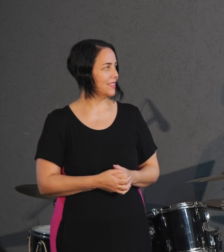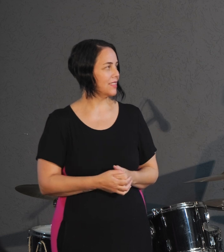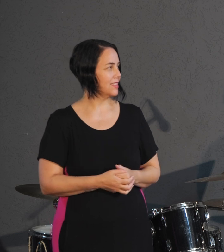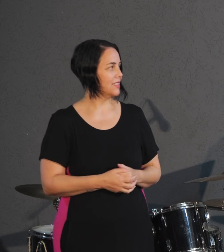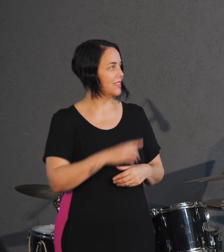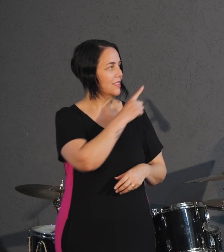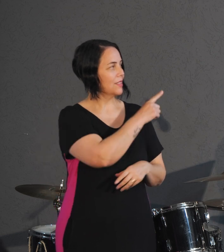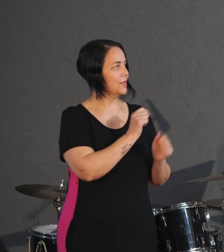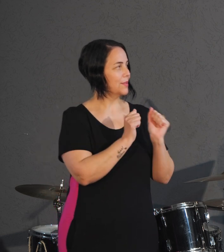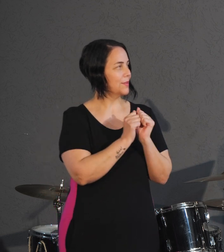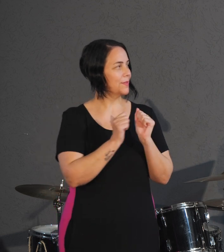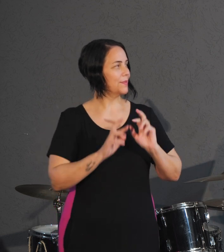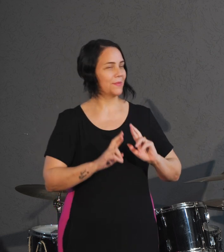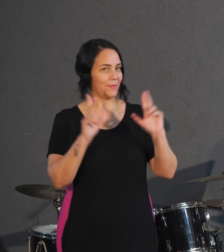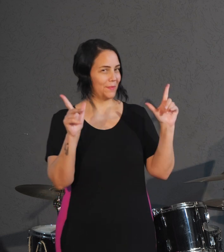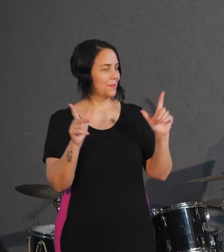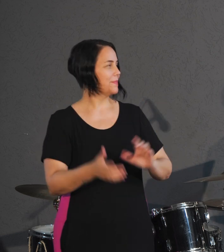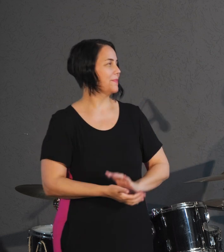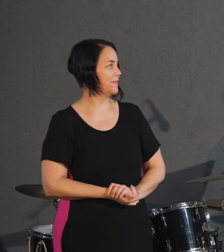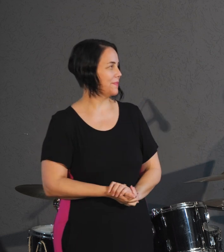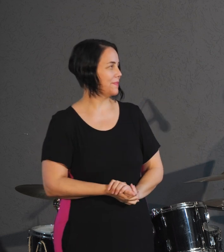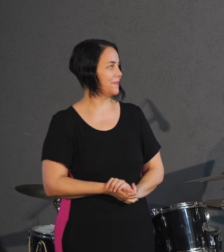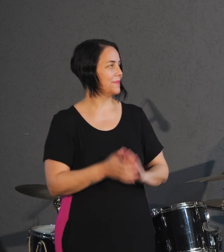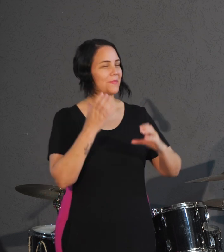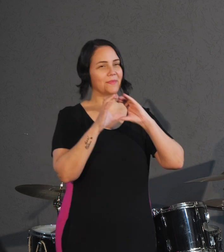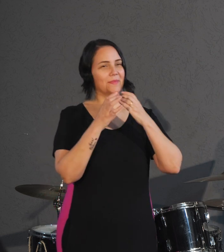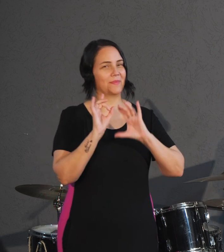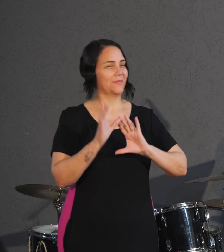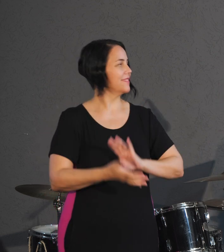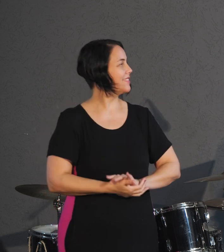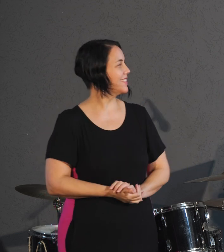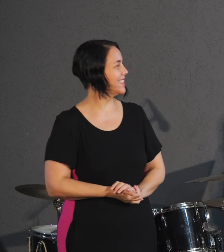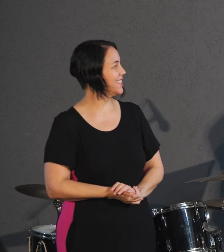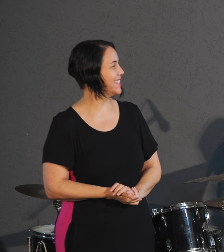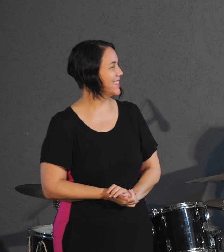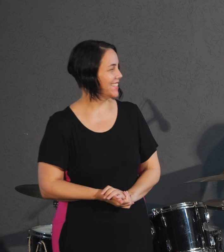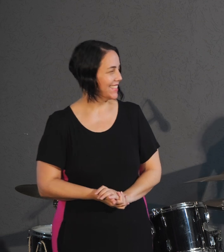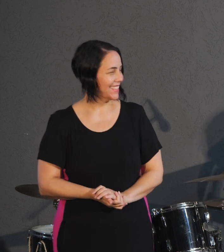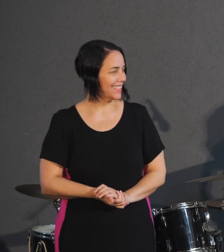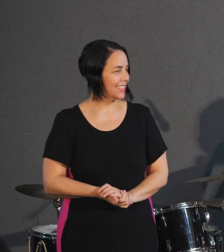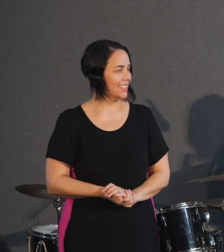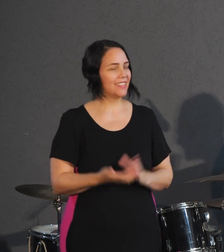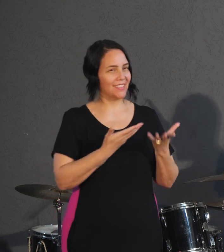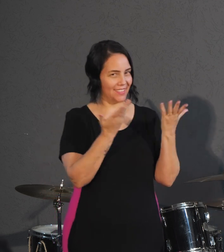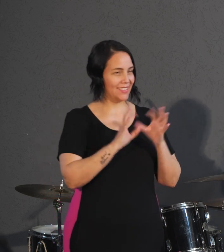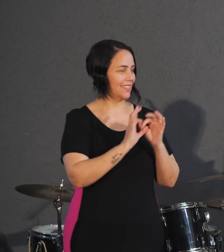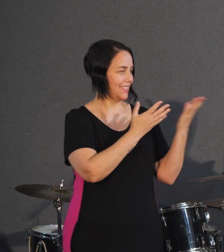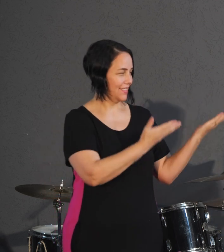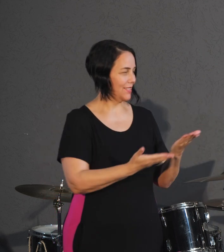acompanhar vocês agora de uma maneira diferente. Só cantando, sem tocar. Então, tá com vocês,